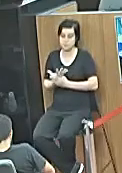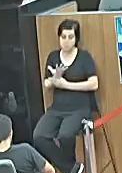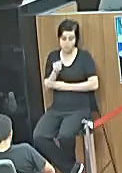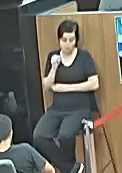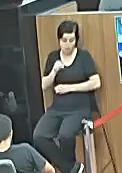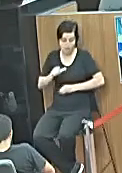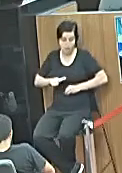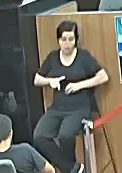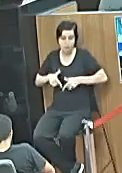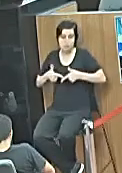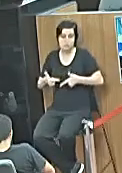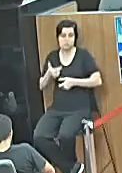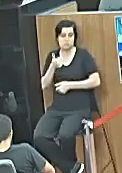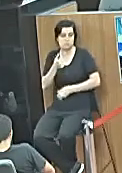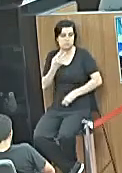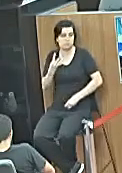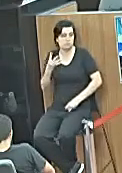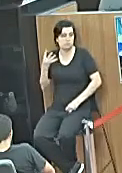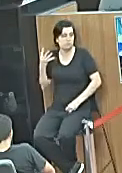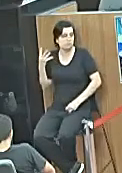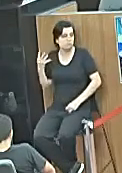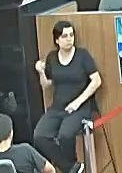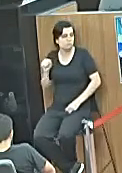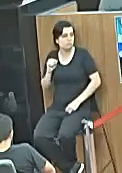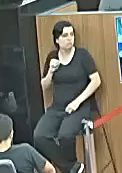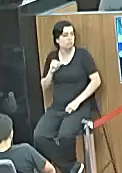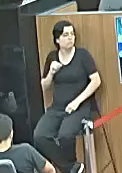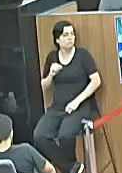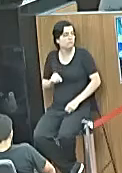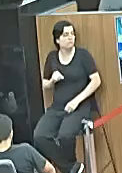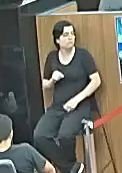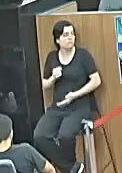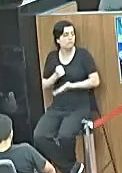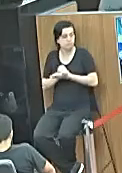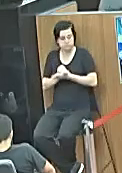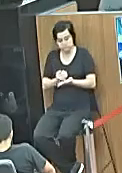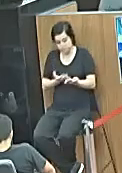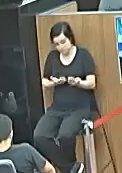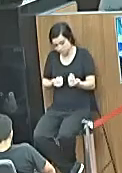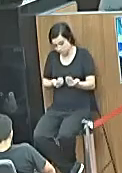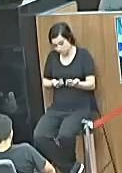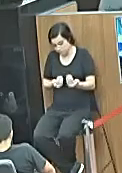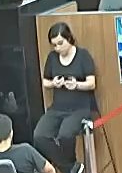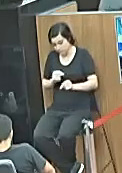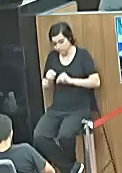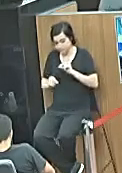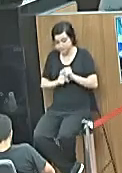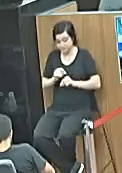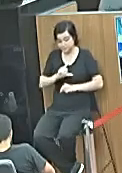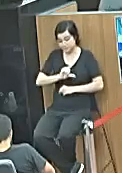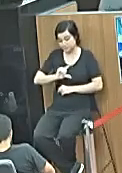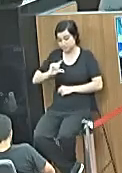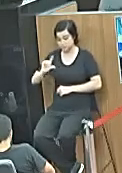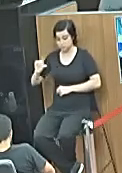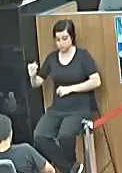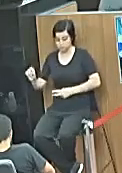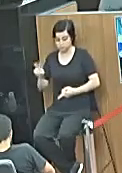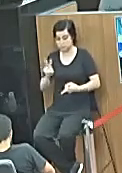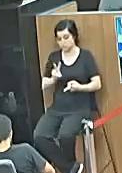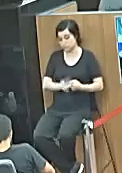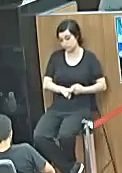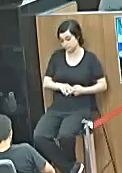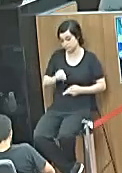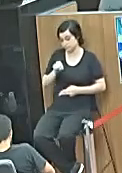do programa 144 destinado ao atendimento aos adolescentes desligados do sistema socioeducativo em